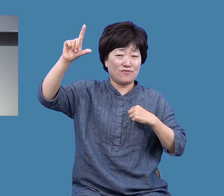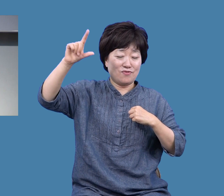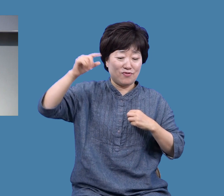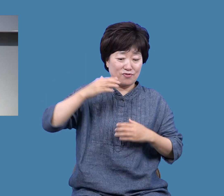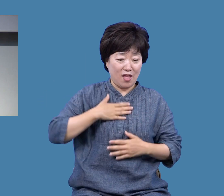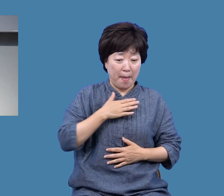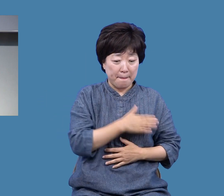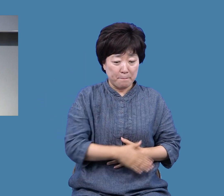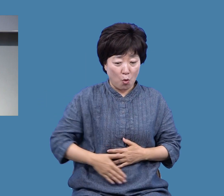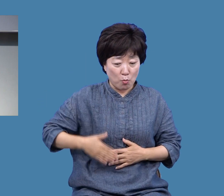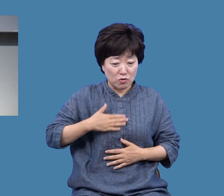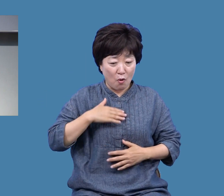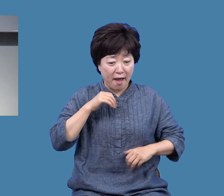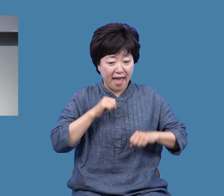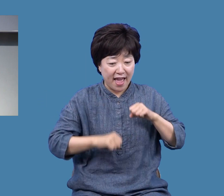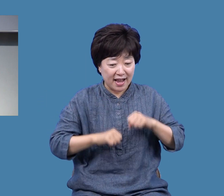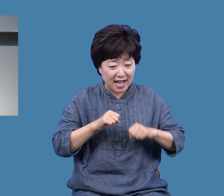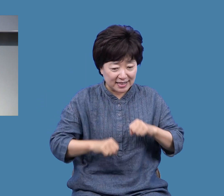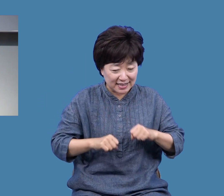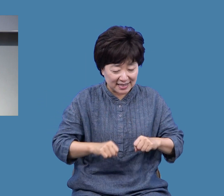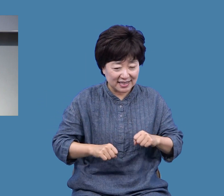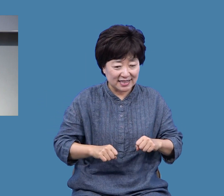몸으로 행하는 일들은